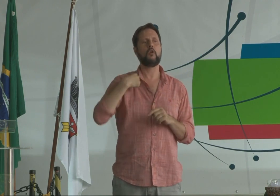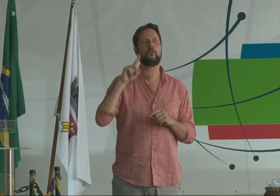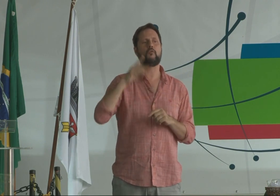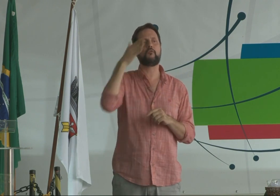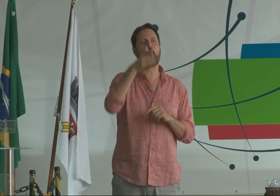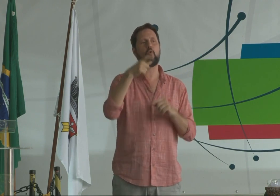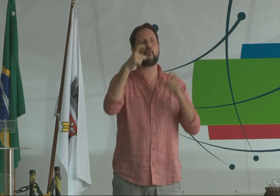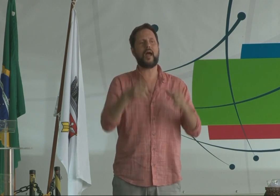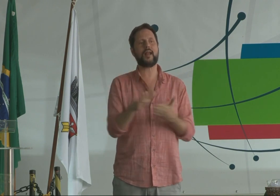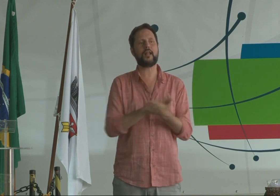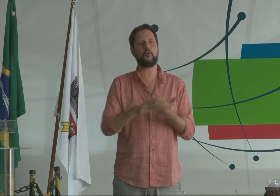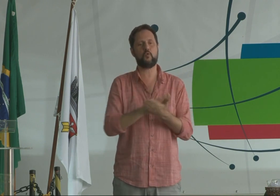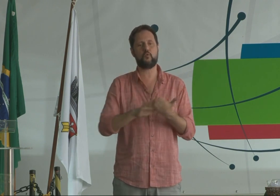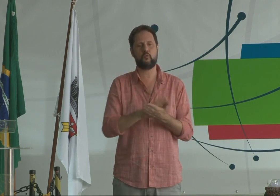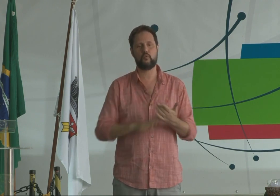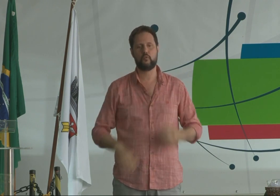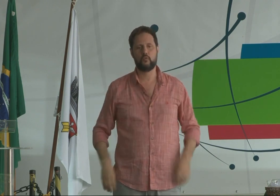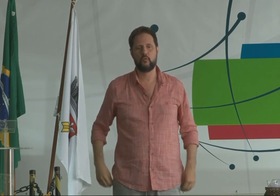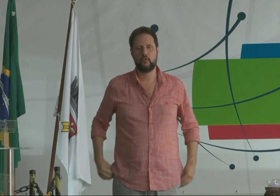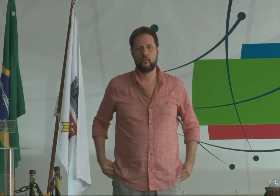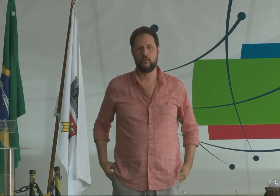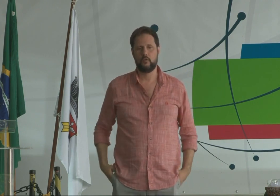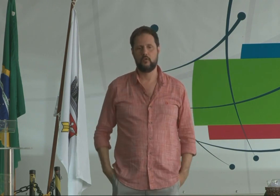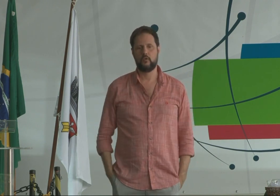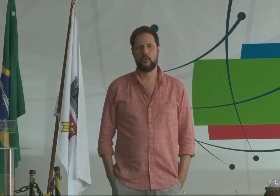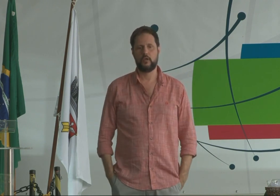Quando eu digo uma frase. Ah, não vou a lugar nenhum.